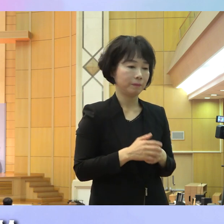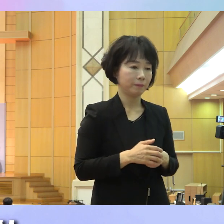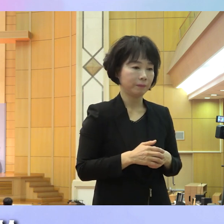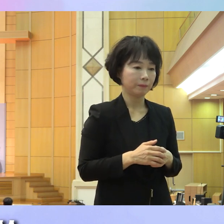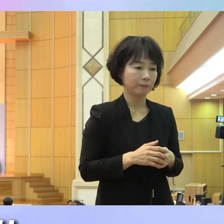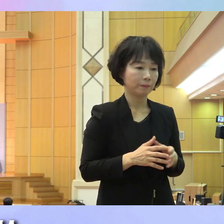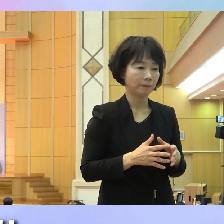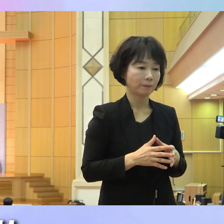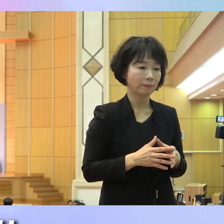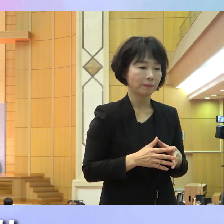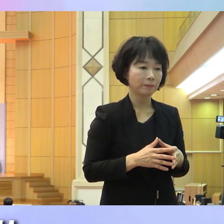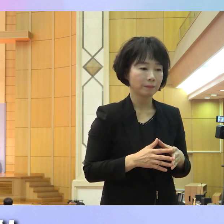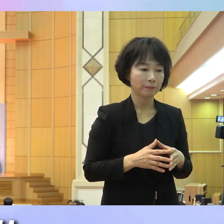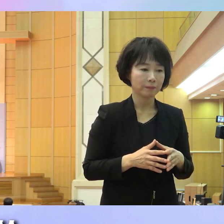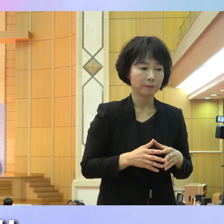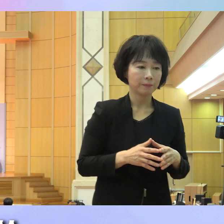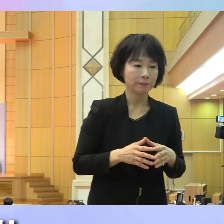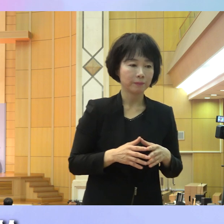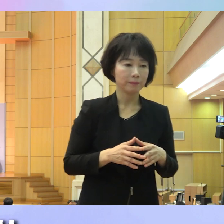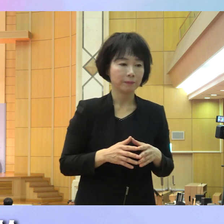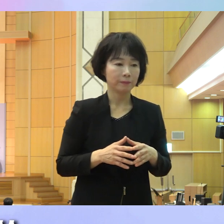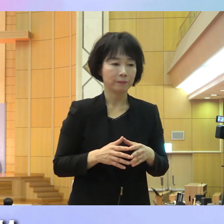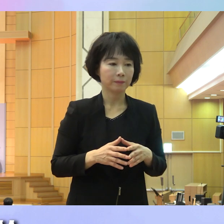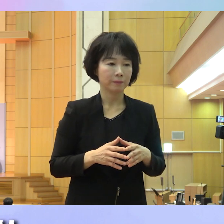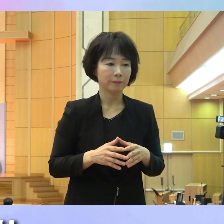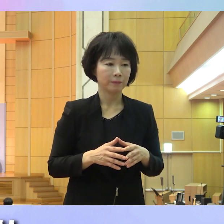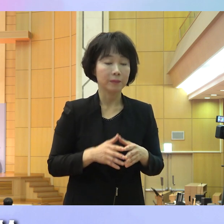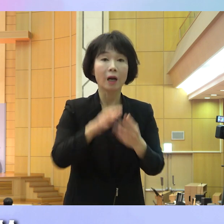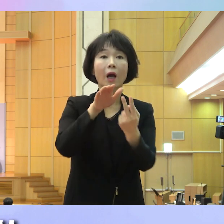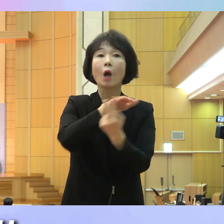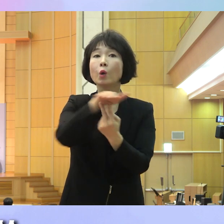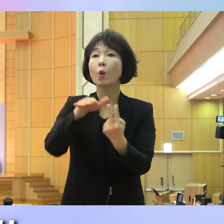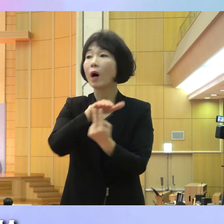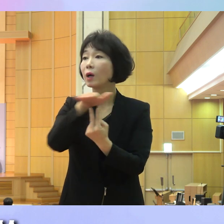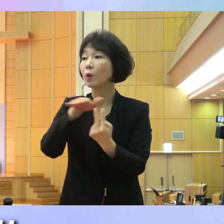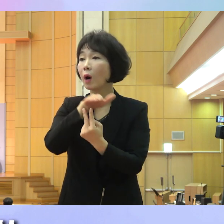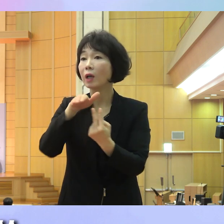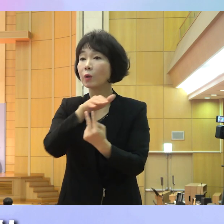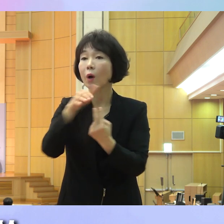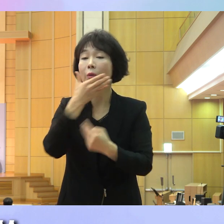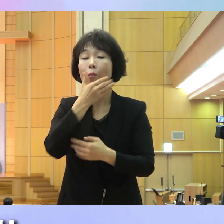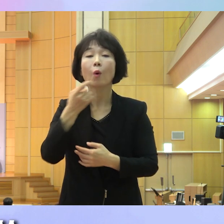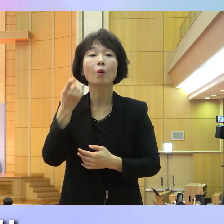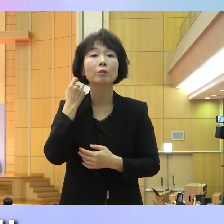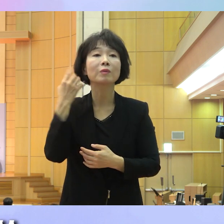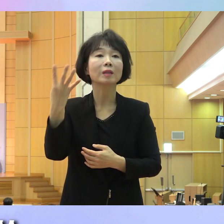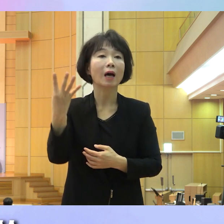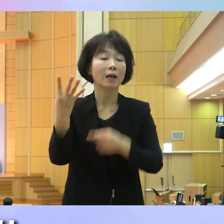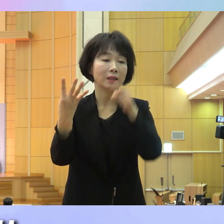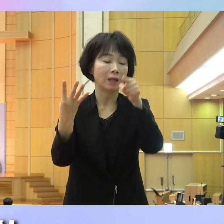할렐루야. 그러면 이제 요한복음 4장으로 한번 가볼까요? 그래서 영생의 말씀을 지금 얘기하고